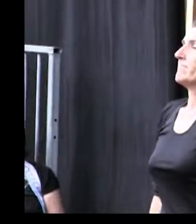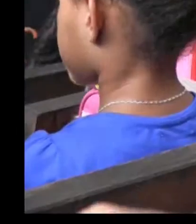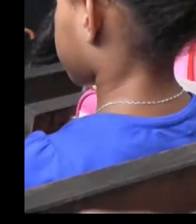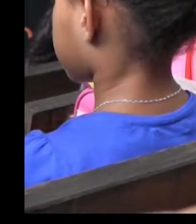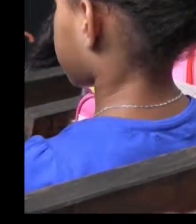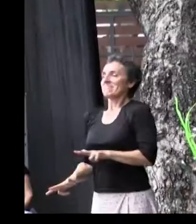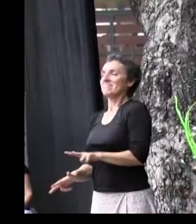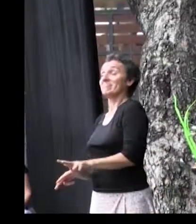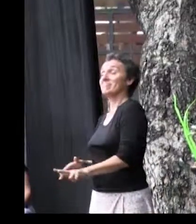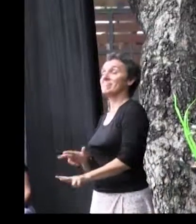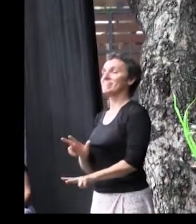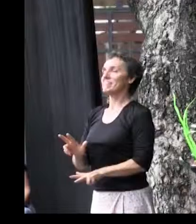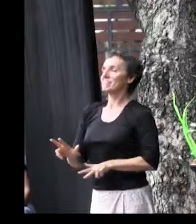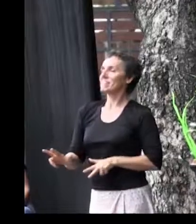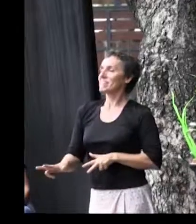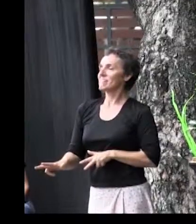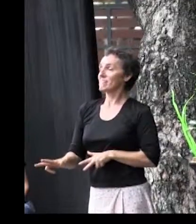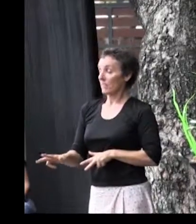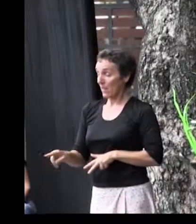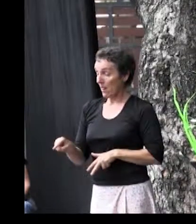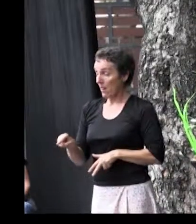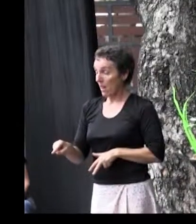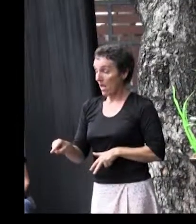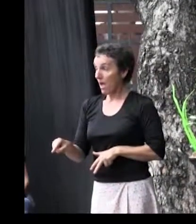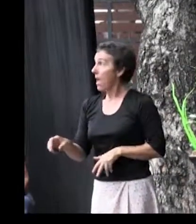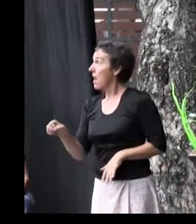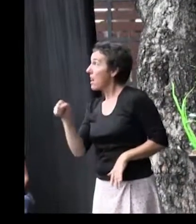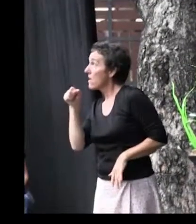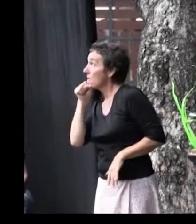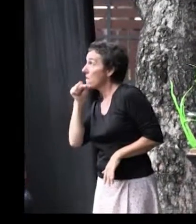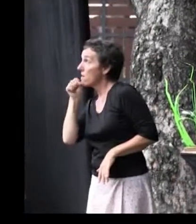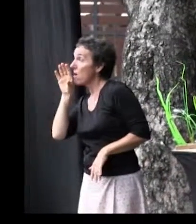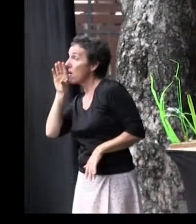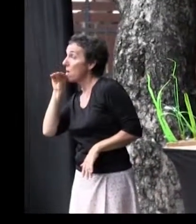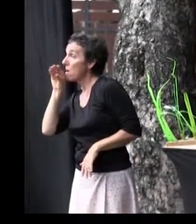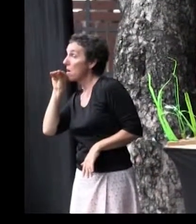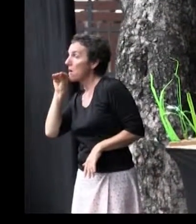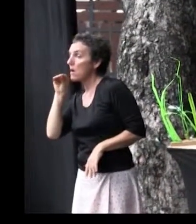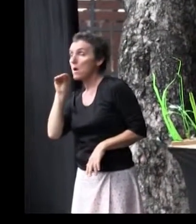là, le plus vieux moment canard, la baisse la tête, un peu gêné.